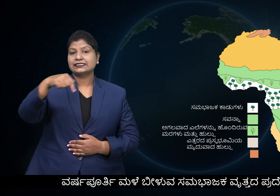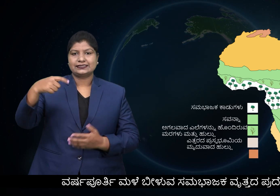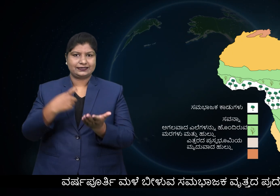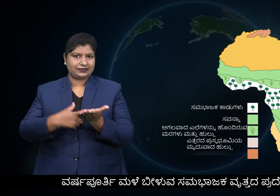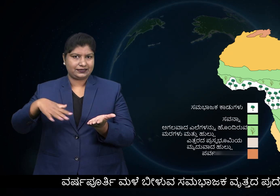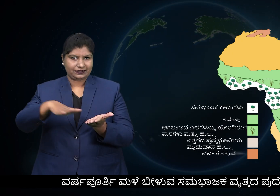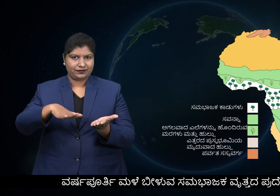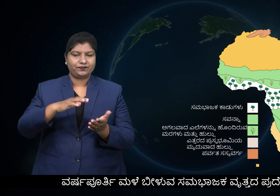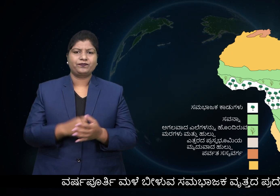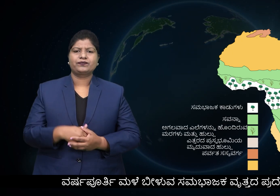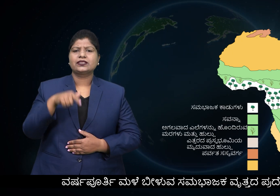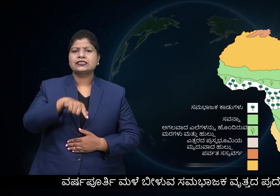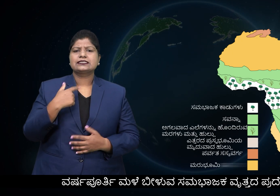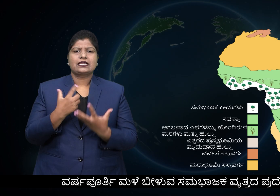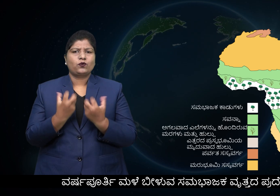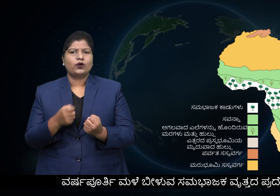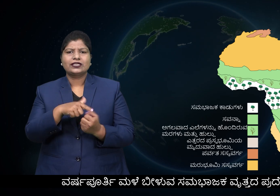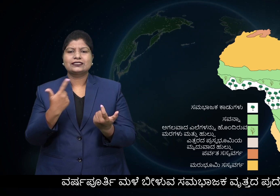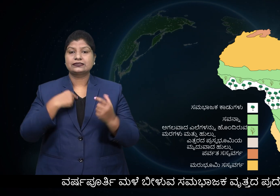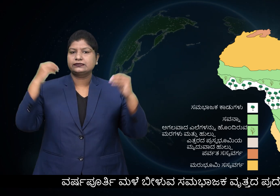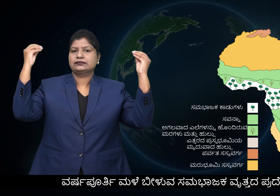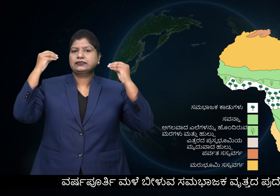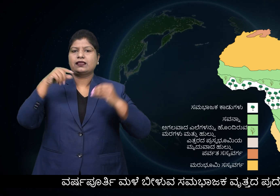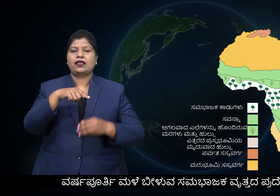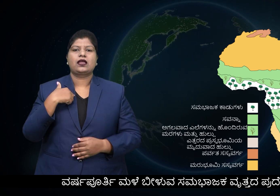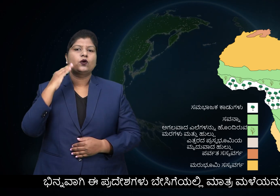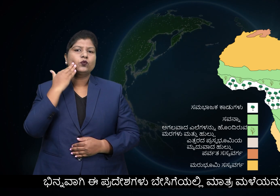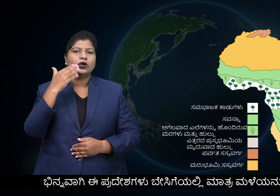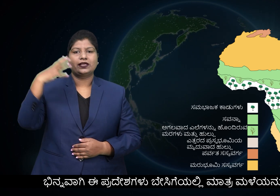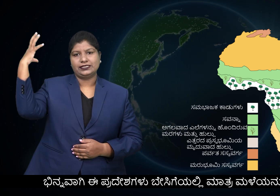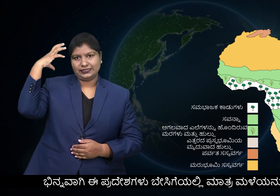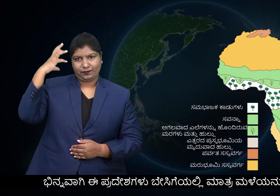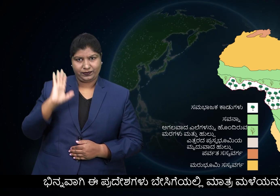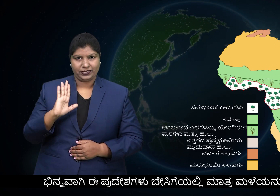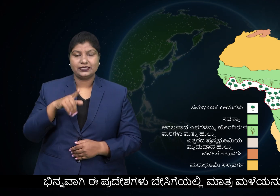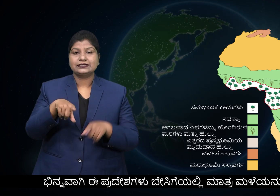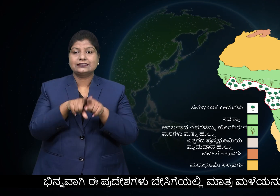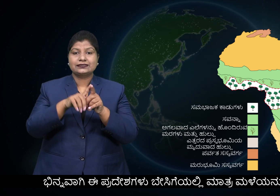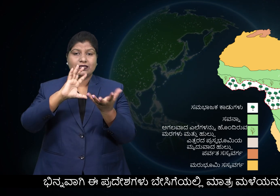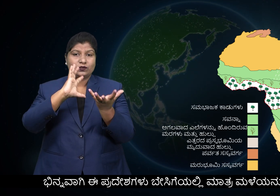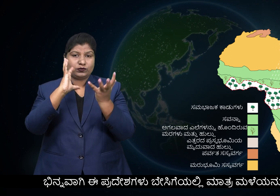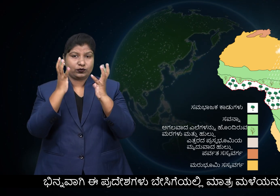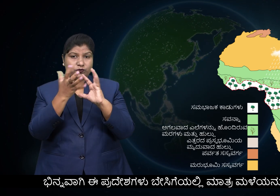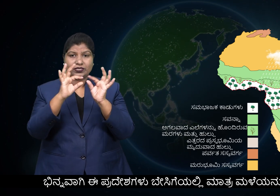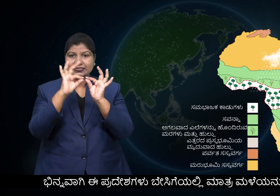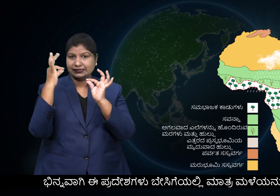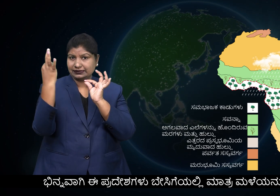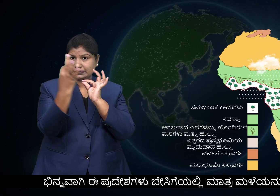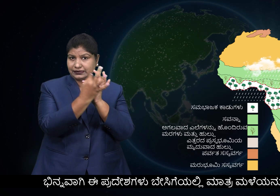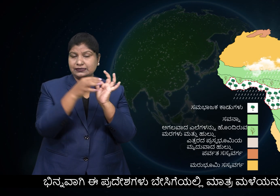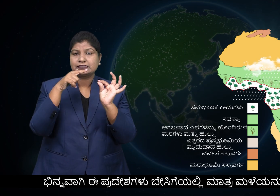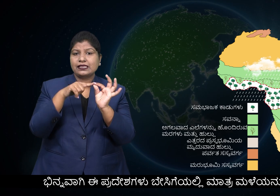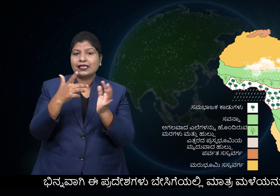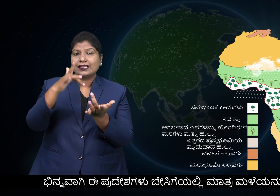ವರ್ಷಪೂರ್ತಿ ಮಳೆ ಬೀಳುವ ಸಮಭಾಜಕ ವೃತ್ತದ ಪ್ರದೇಶಗಳಿಗಿಂತ ಭಿನ್ನವಾಗಿ, ಈ ಪ್ರದೇಶಗಳು